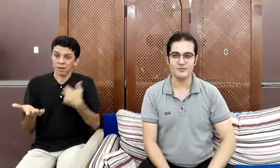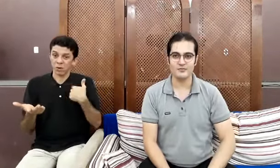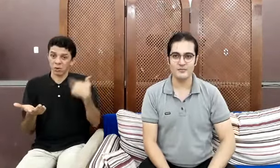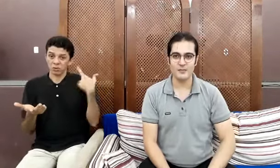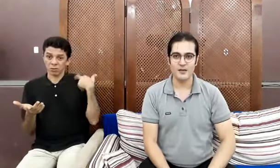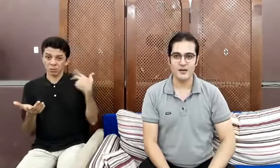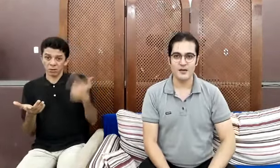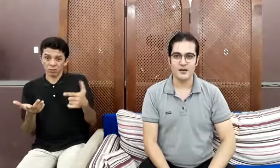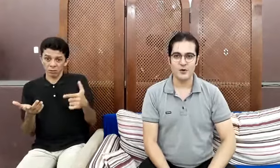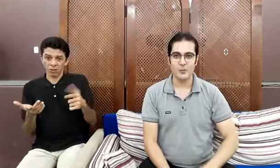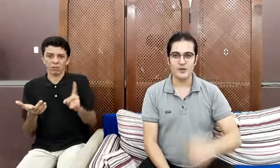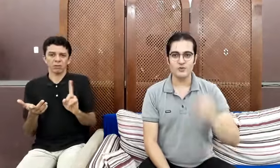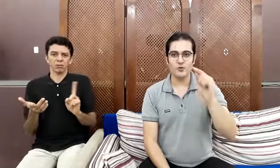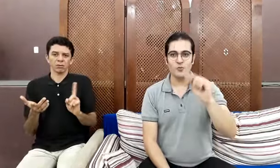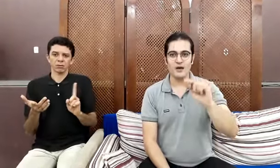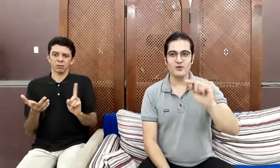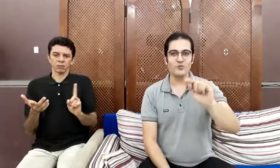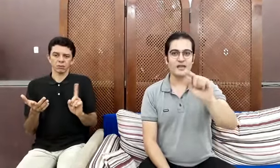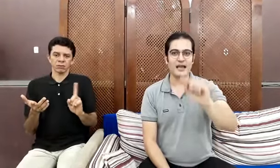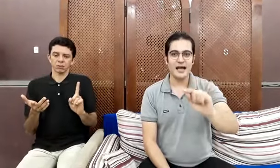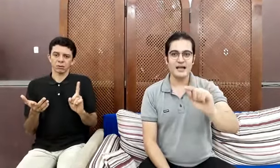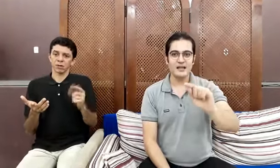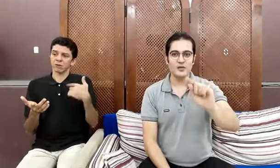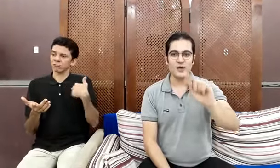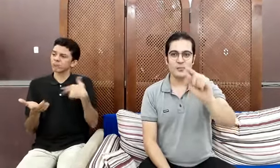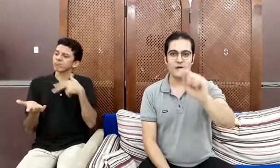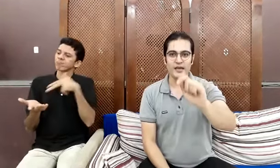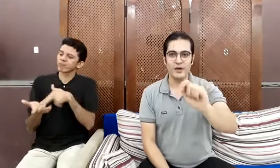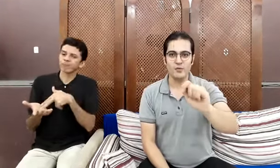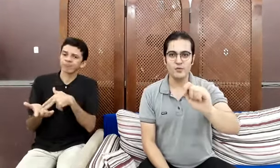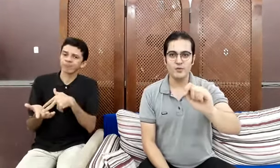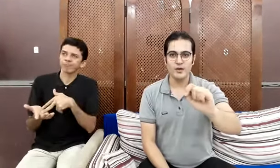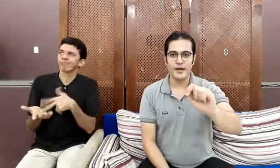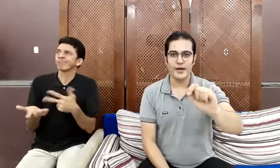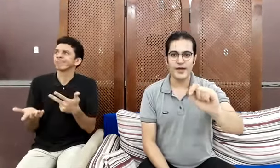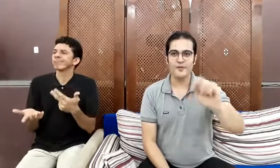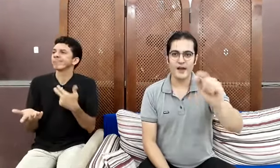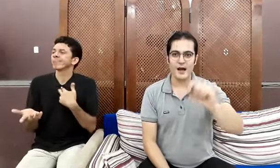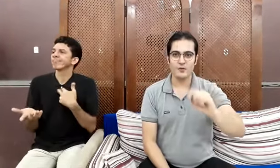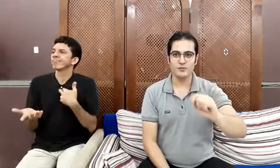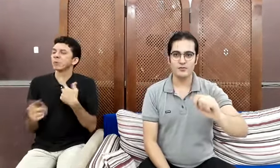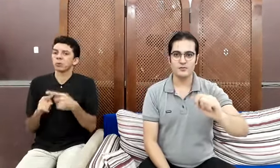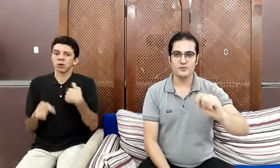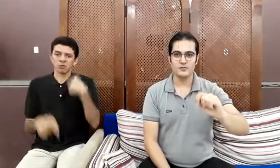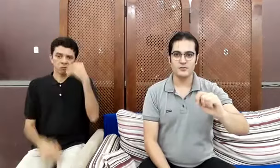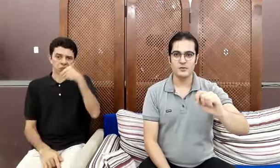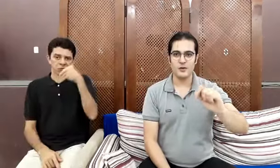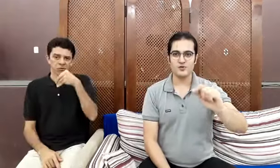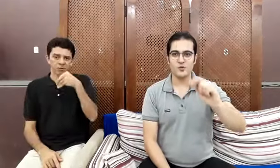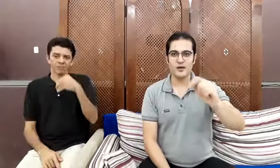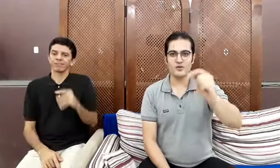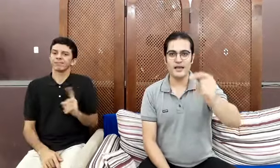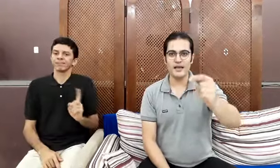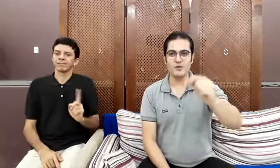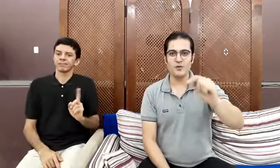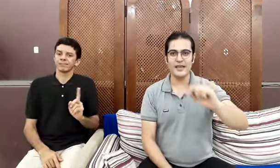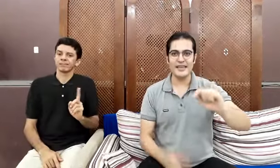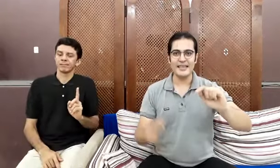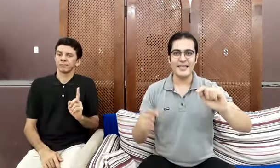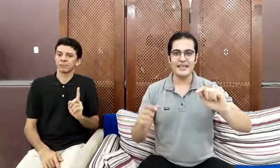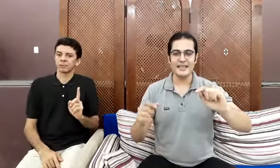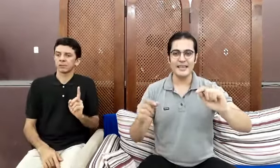irresponsável. O pastor humano não está lá não é porque é fraco. O pastor humano não está lá não